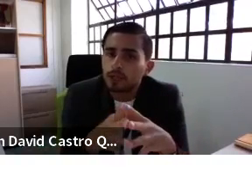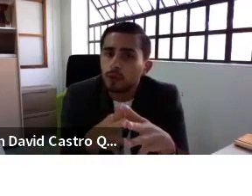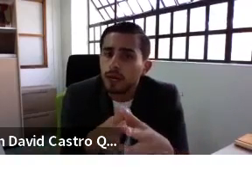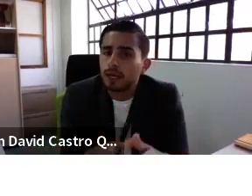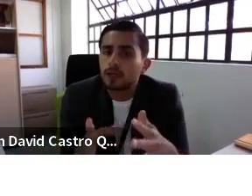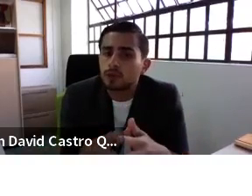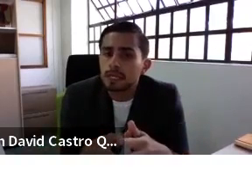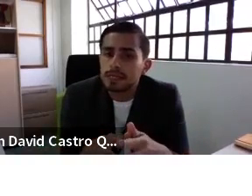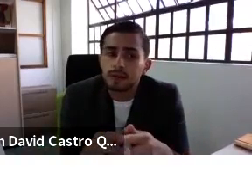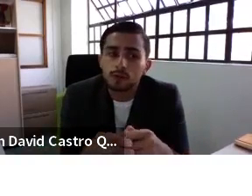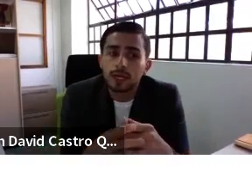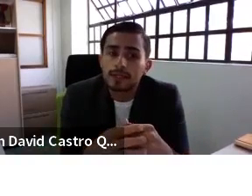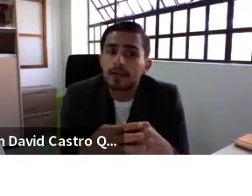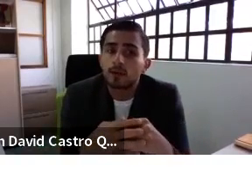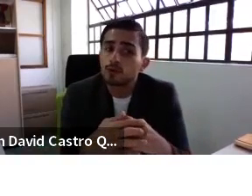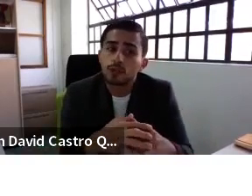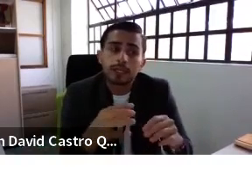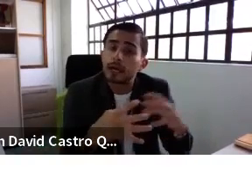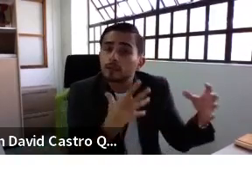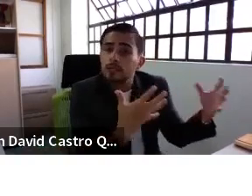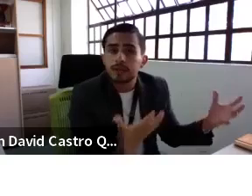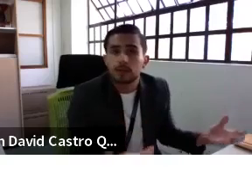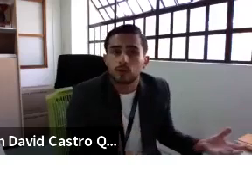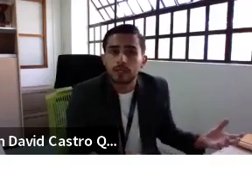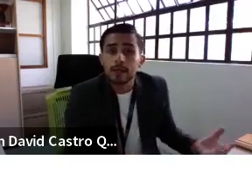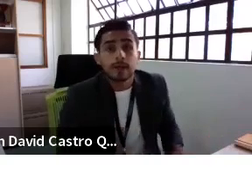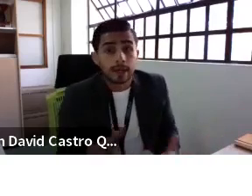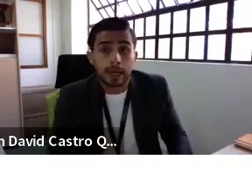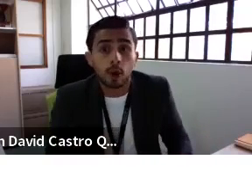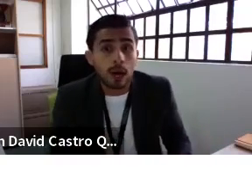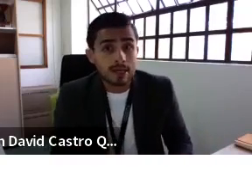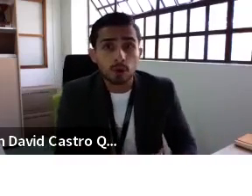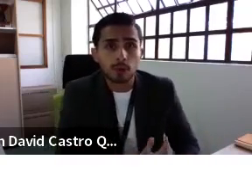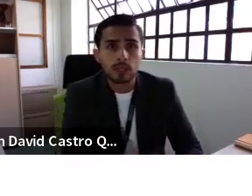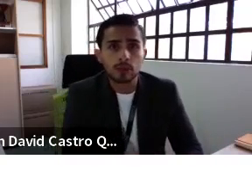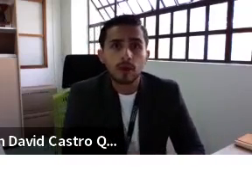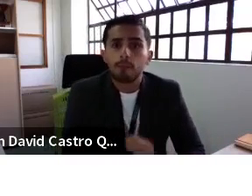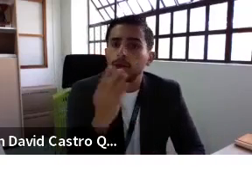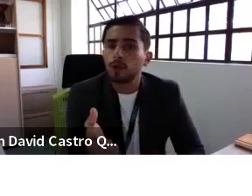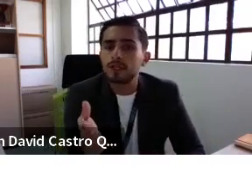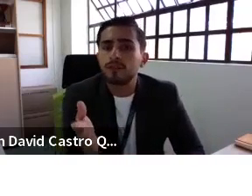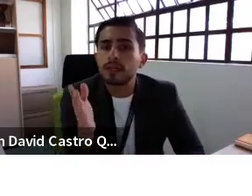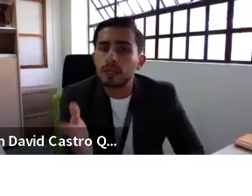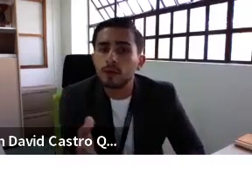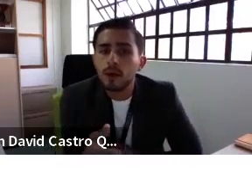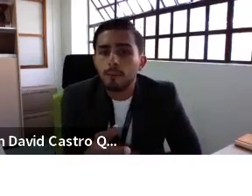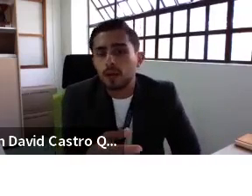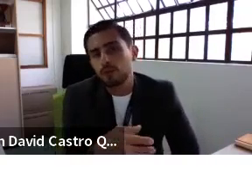titubear entonces resulta que es que el recurso tiene tantos distractores que lo hacen muy bonito pero no lo hace efectivo para los